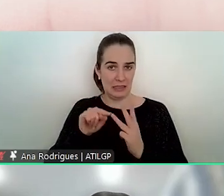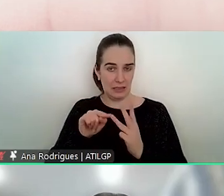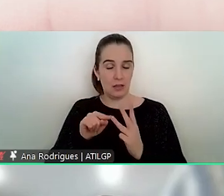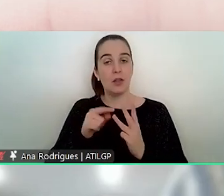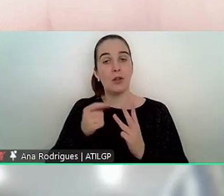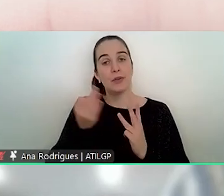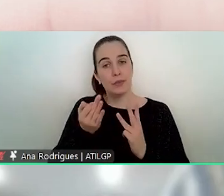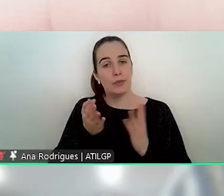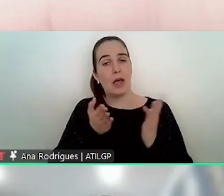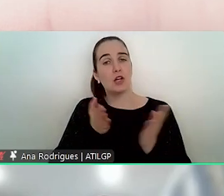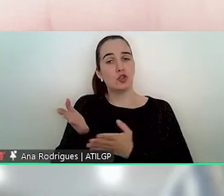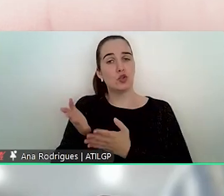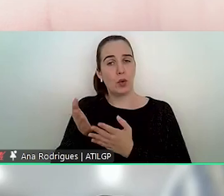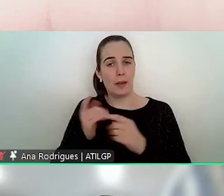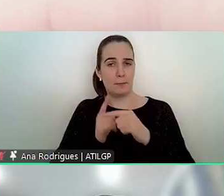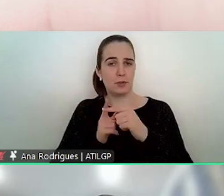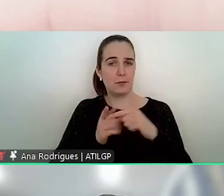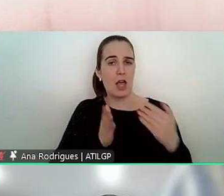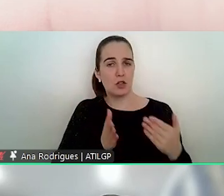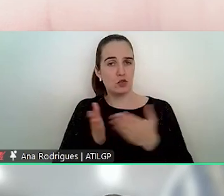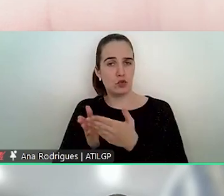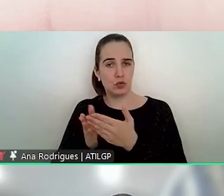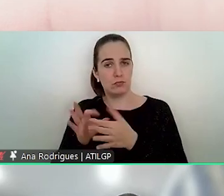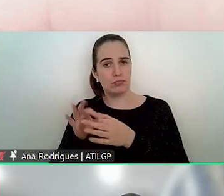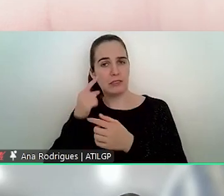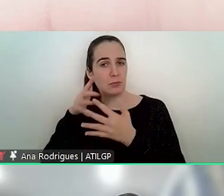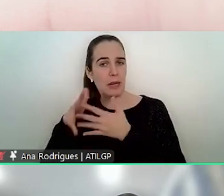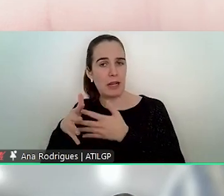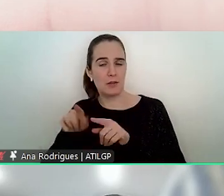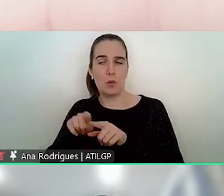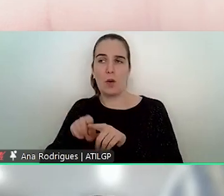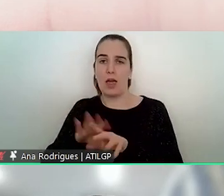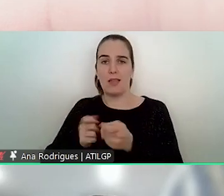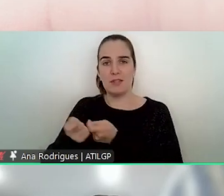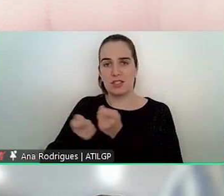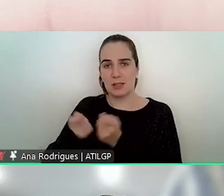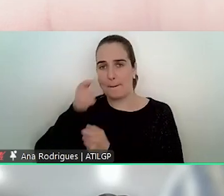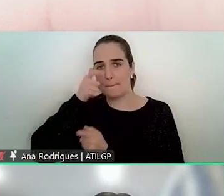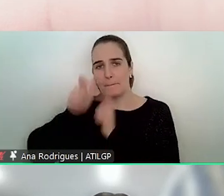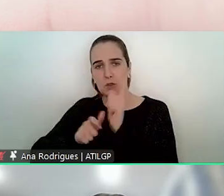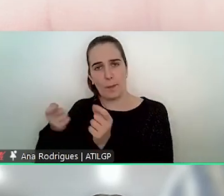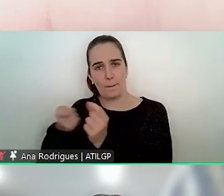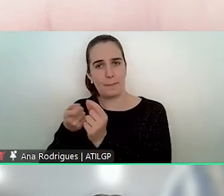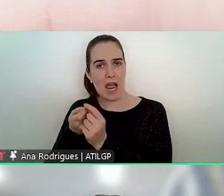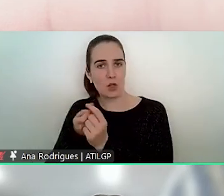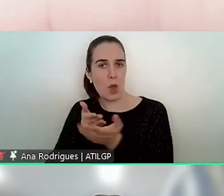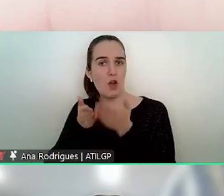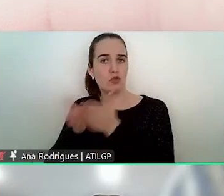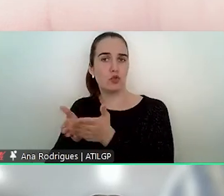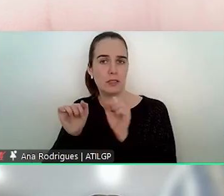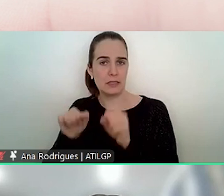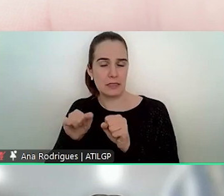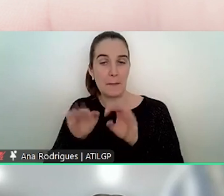positivo do ponto de vista da ligação da administração aos cidadãos, não visavam fins